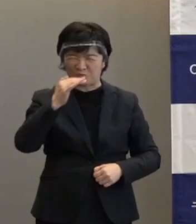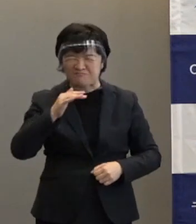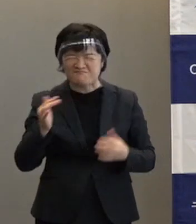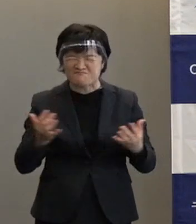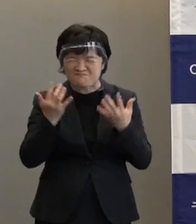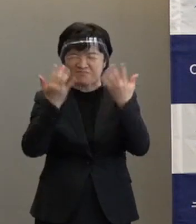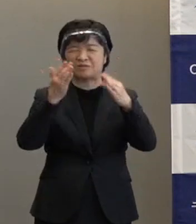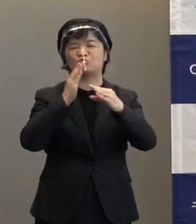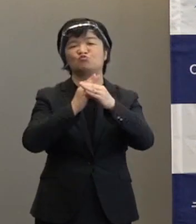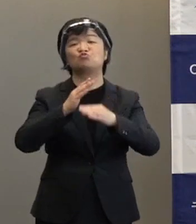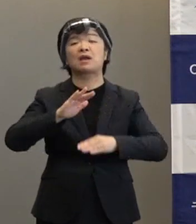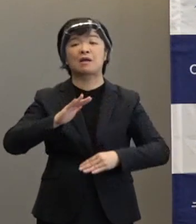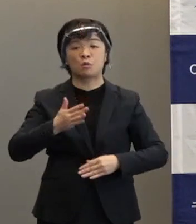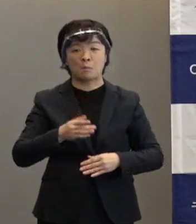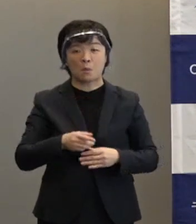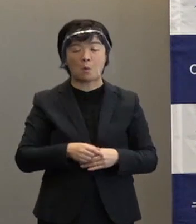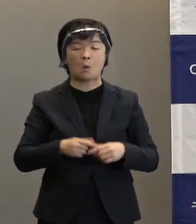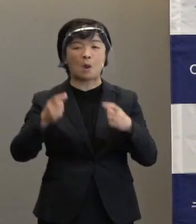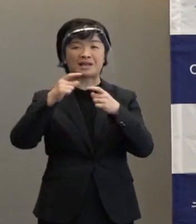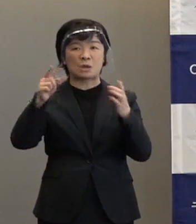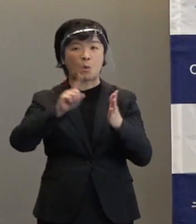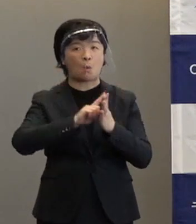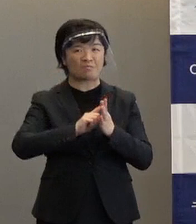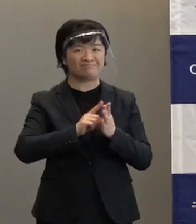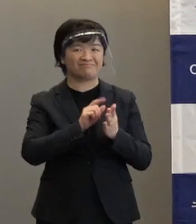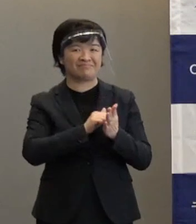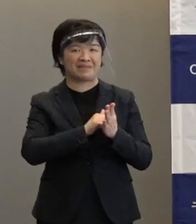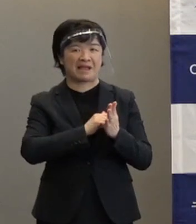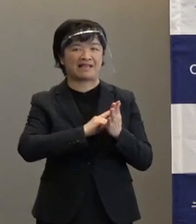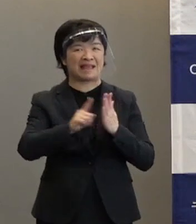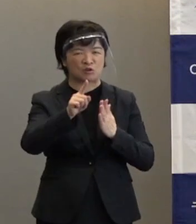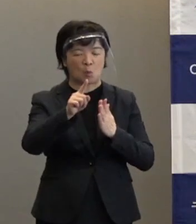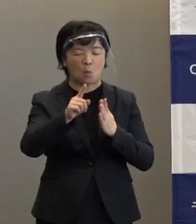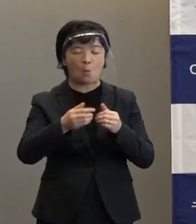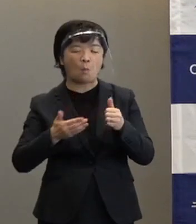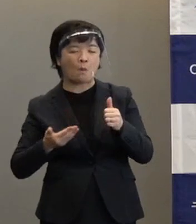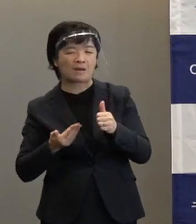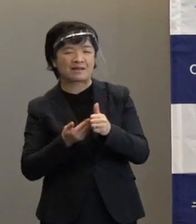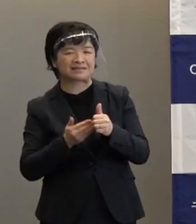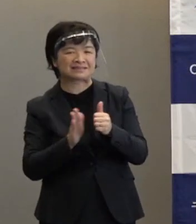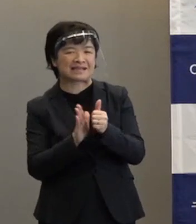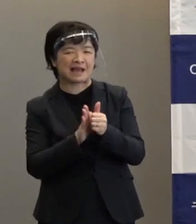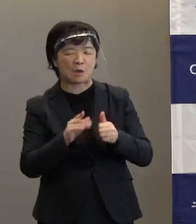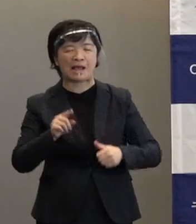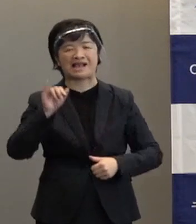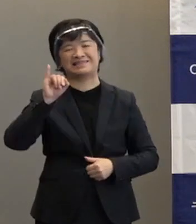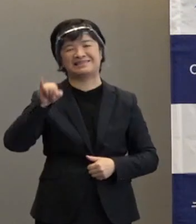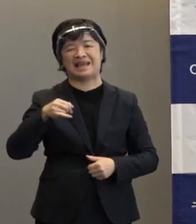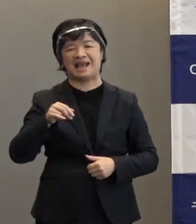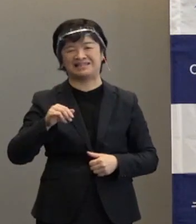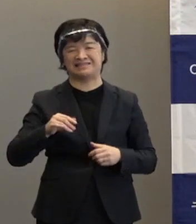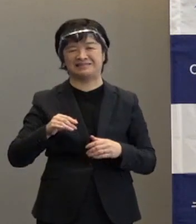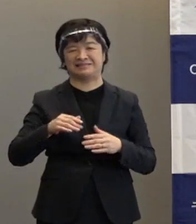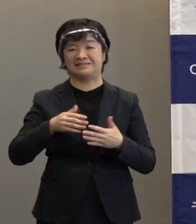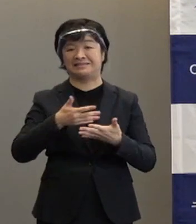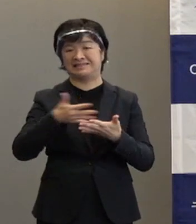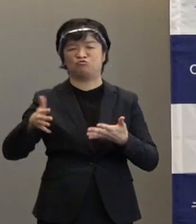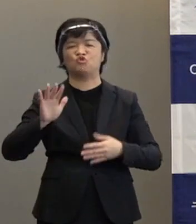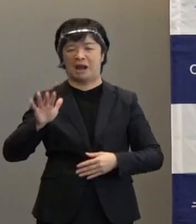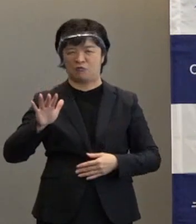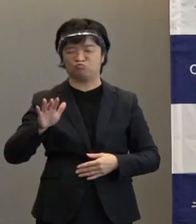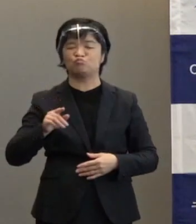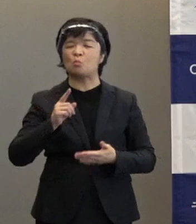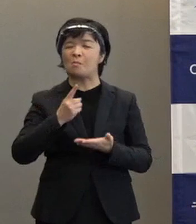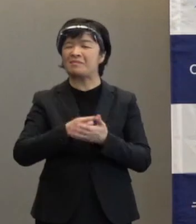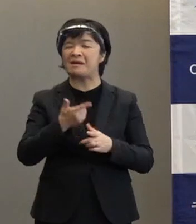その日本代表を支えるところに J リーグがありますし、さらにあの選手だけではなくて、そのスポーツを支える